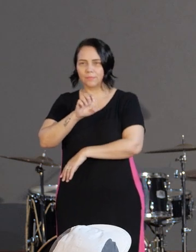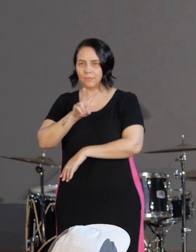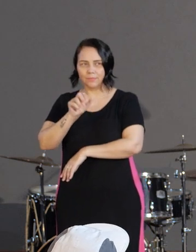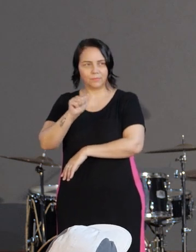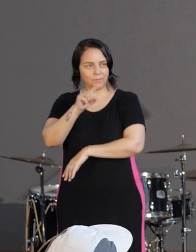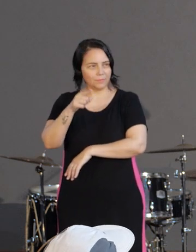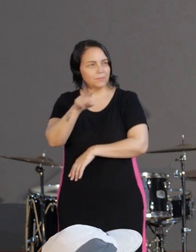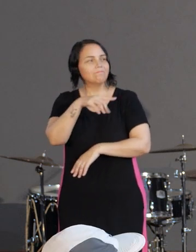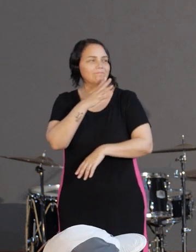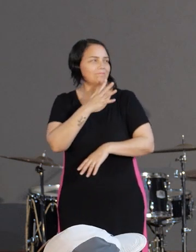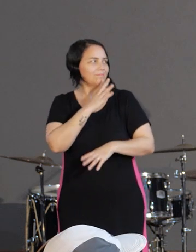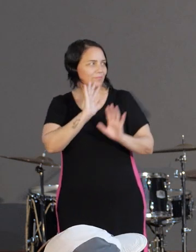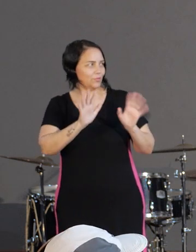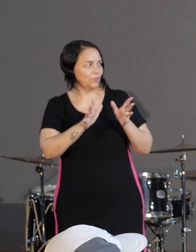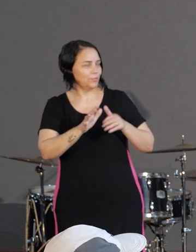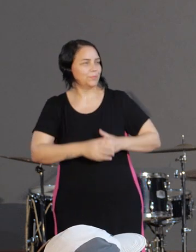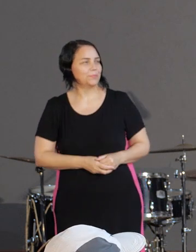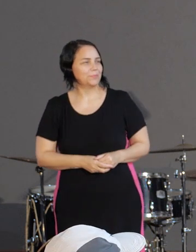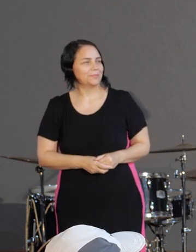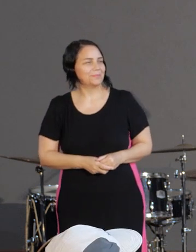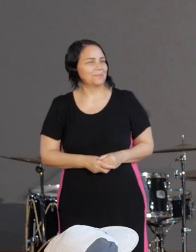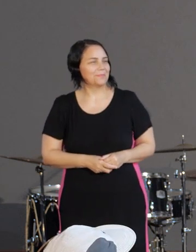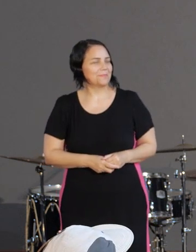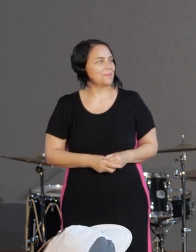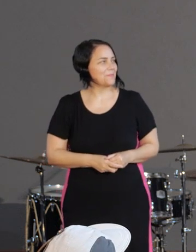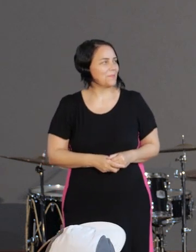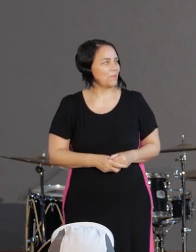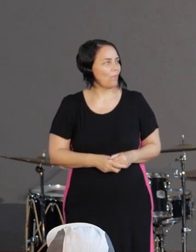mundo sabe qual que é a música, né? Só pelo baixo já dá para saber qual que é a música, né?